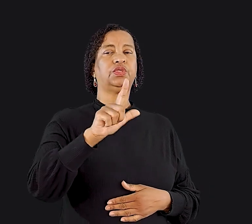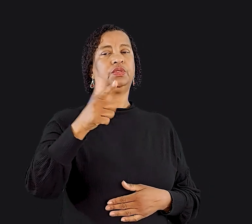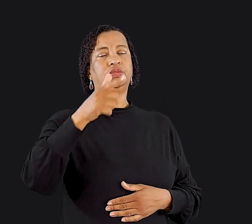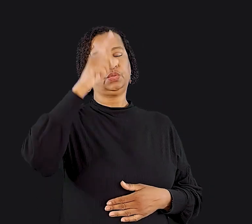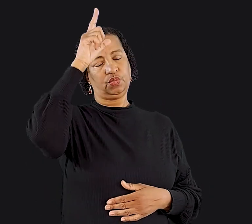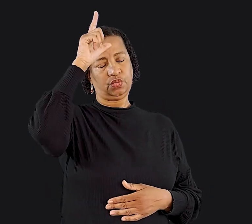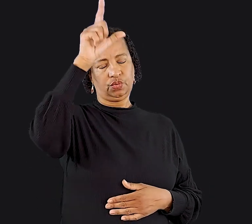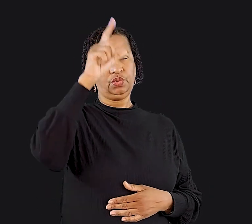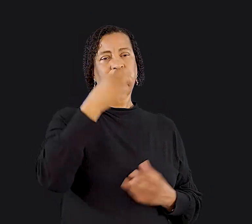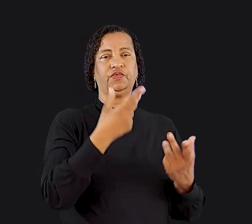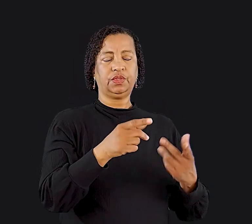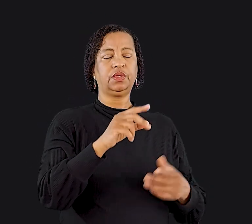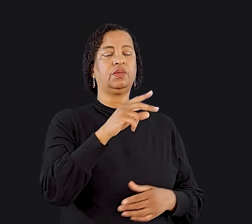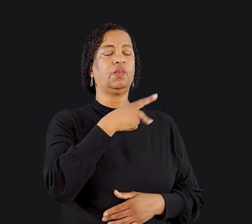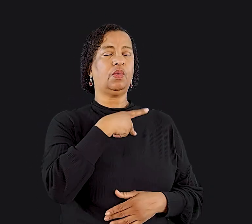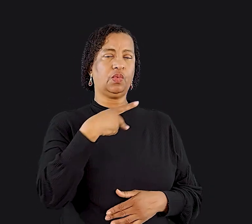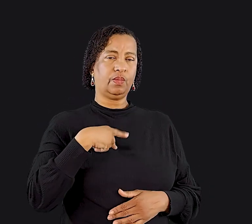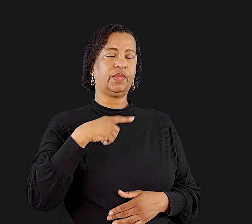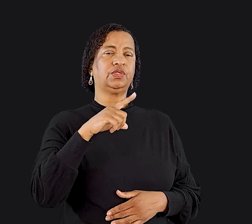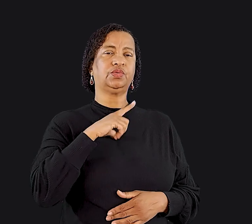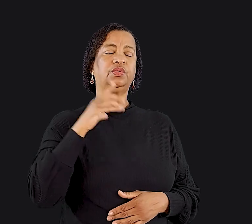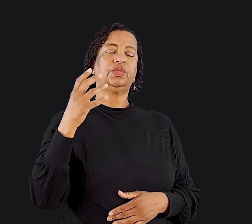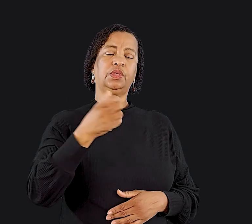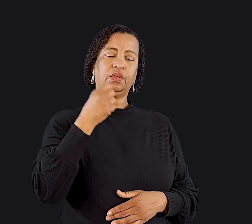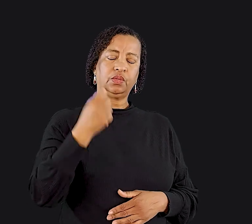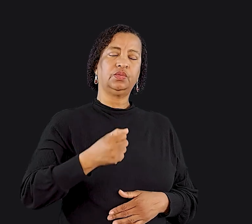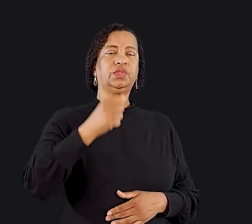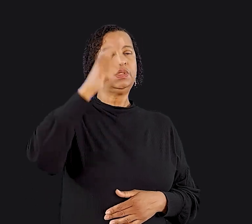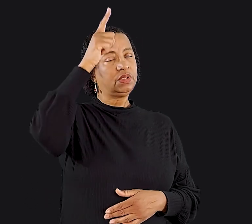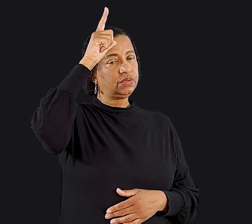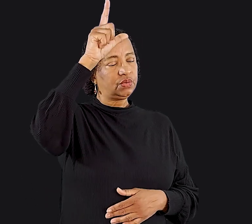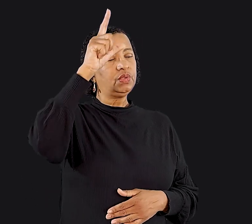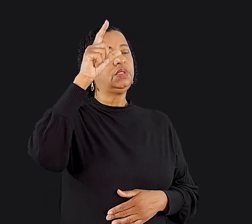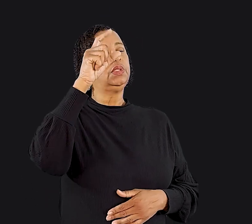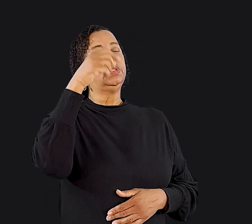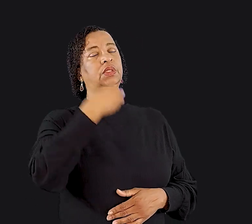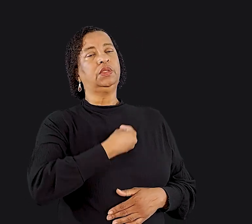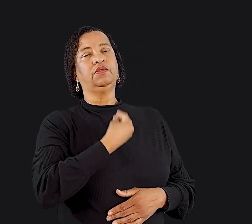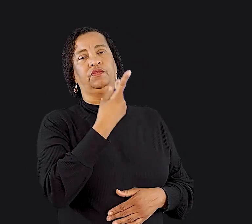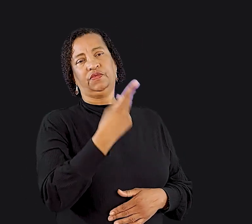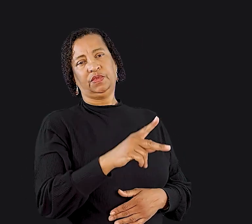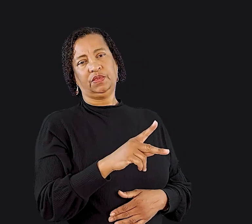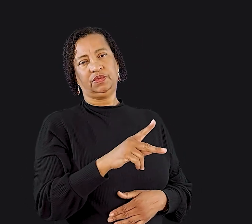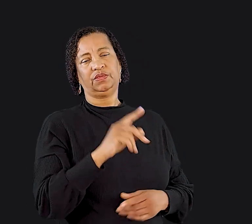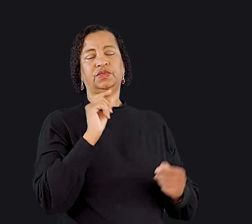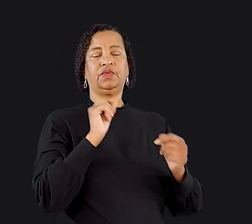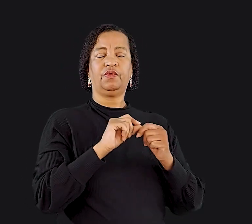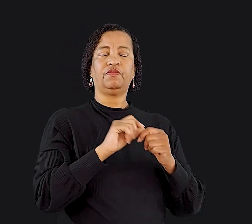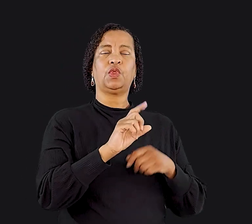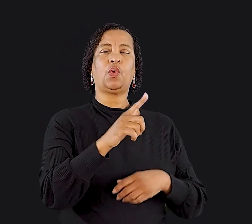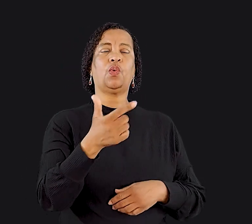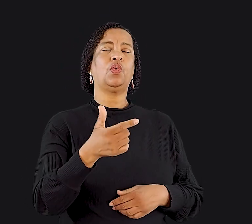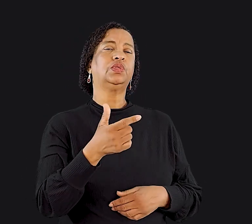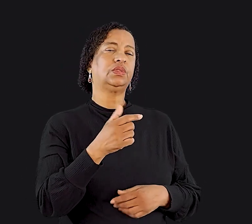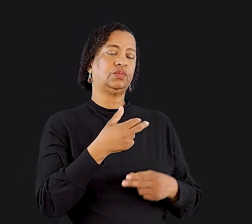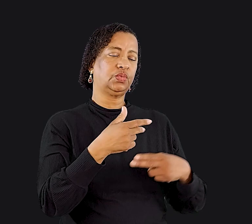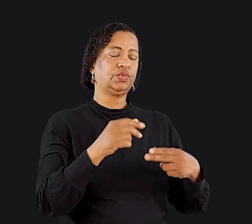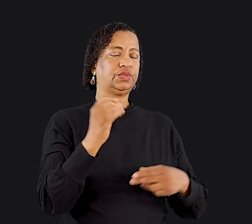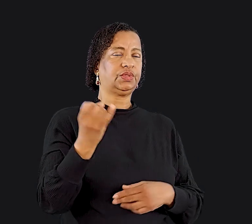oficiais, assim como um pastor está sob a autoridade da liderança da igreja. Isto nos leva a outro ponto importante destas